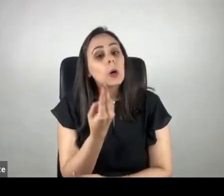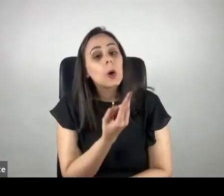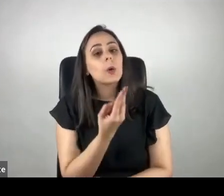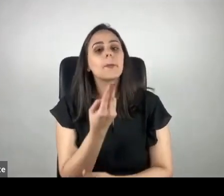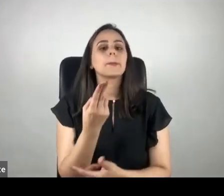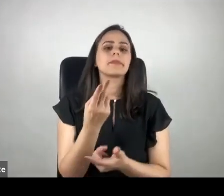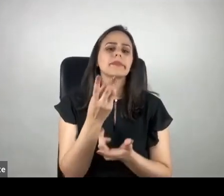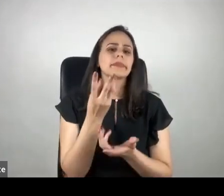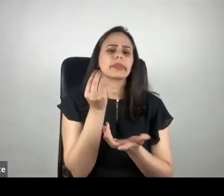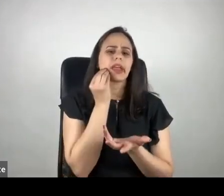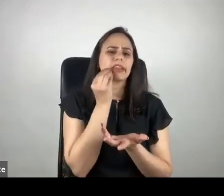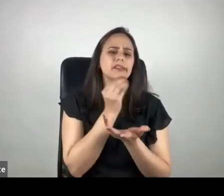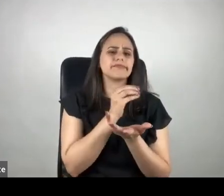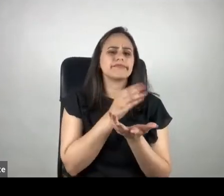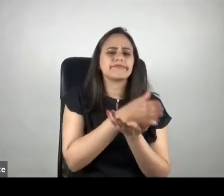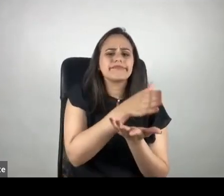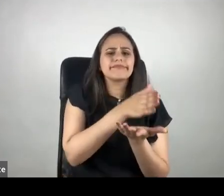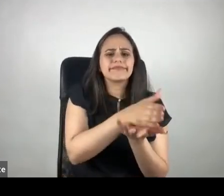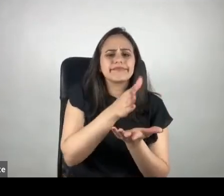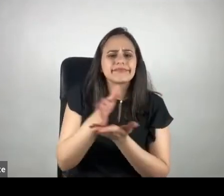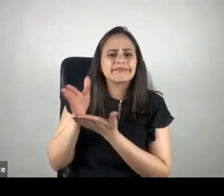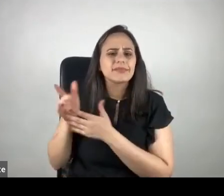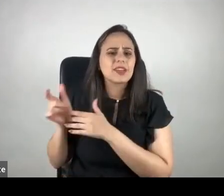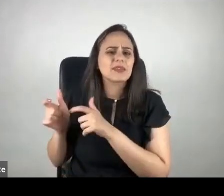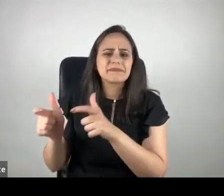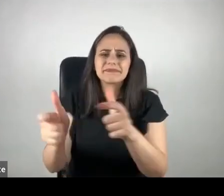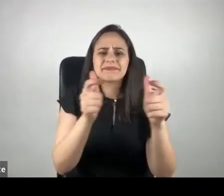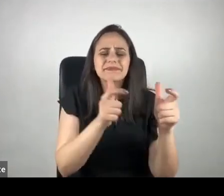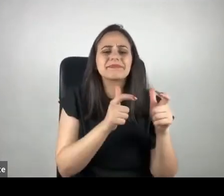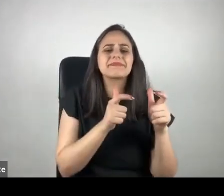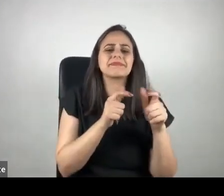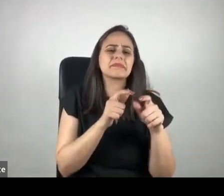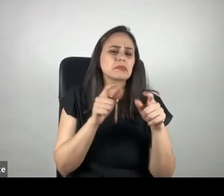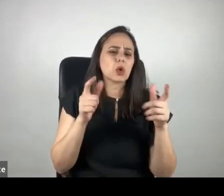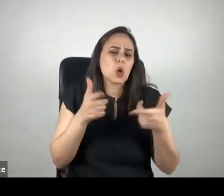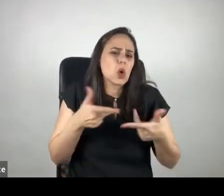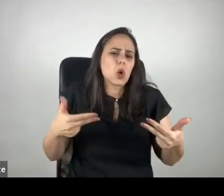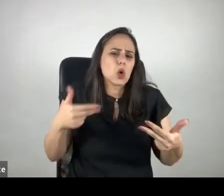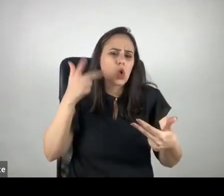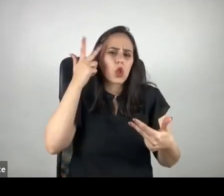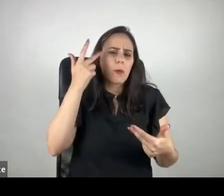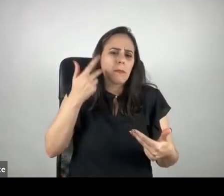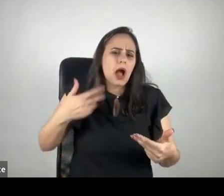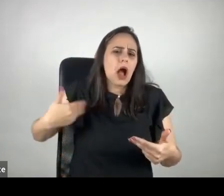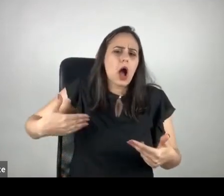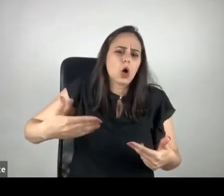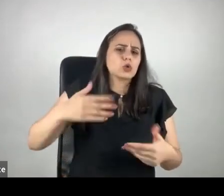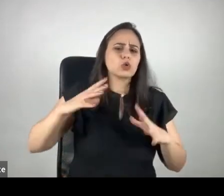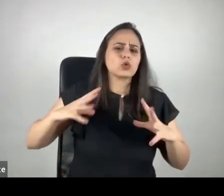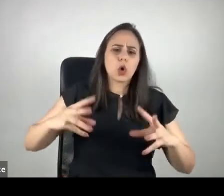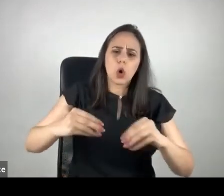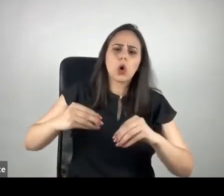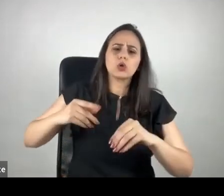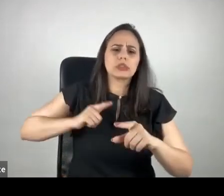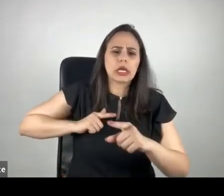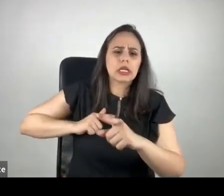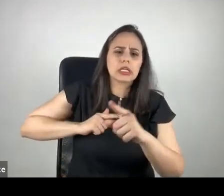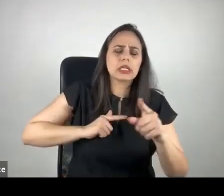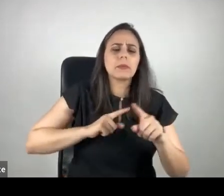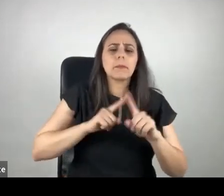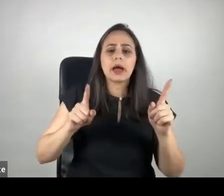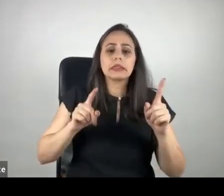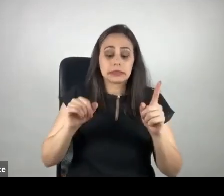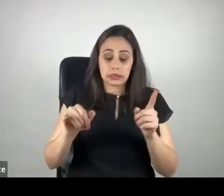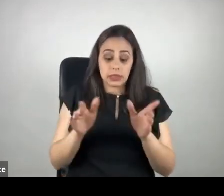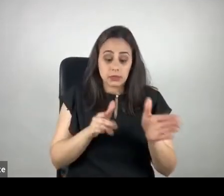participar de várias situações sociais que é o cotidiano de todo mundo. O quanto que essa falta dessa